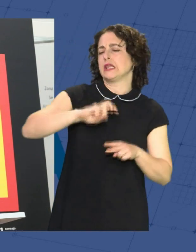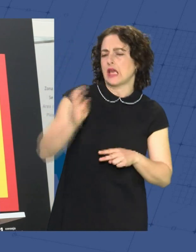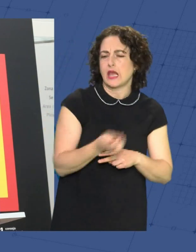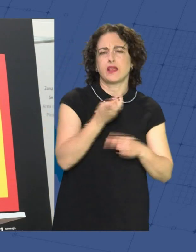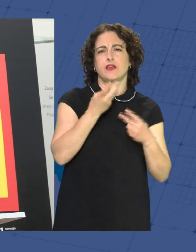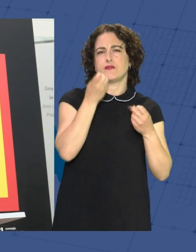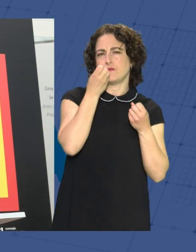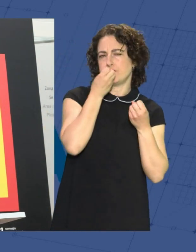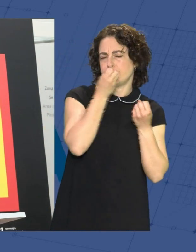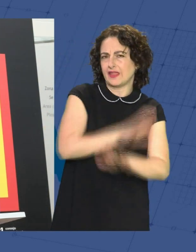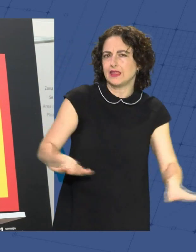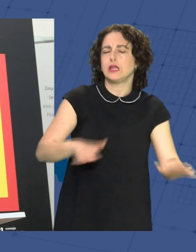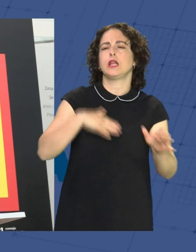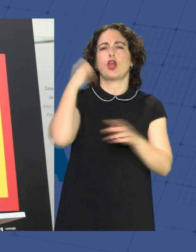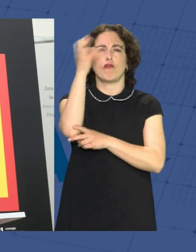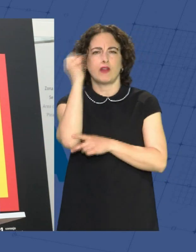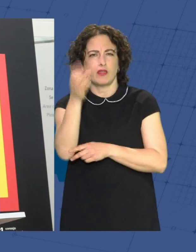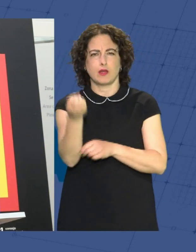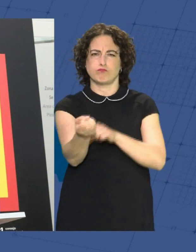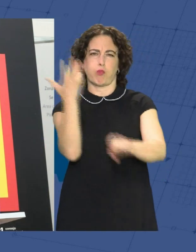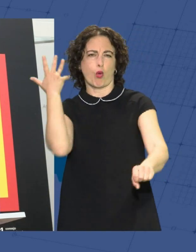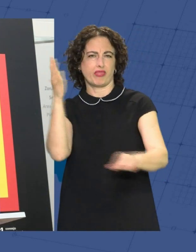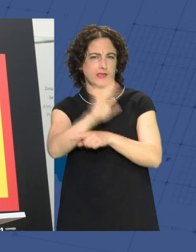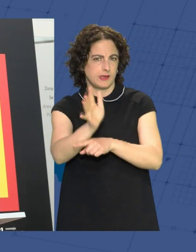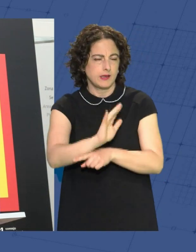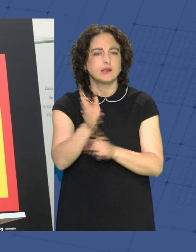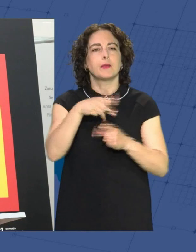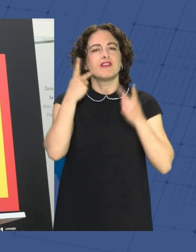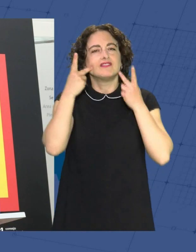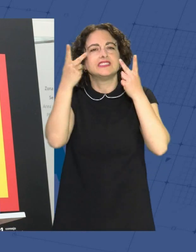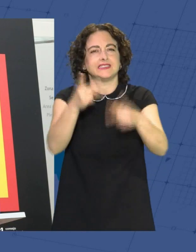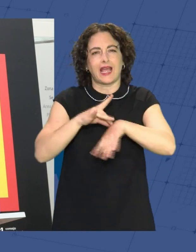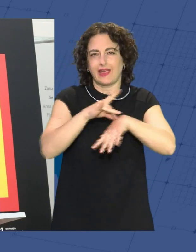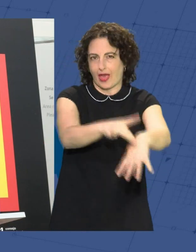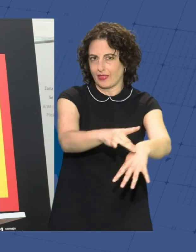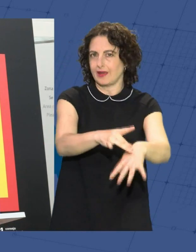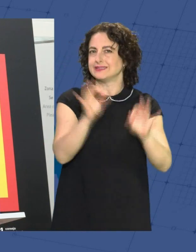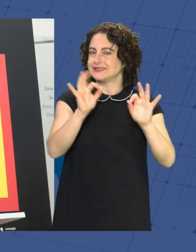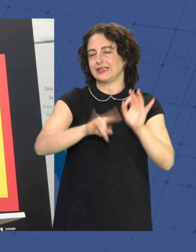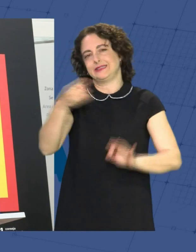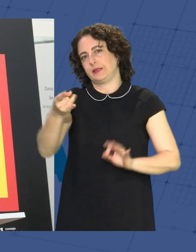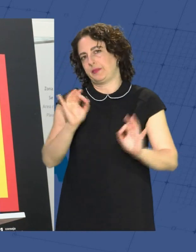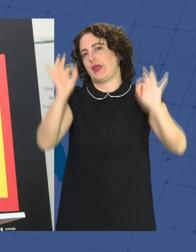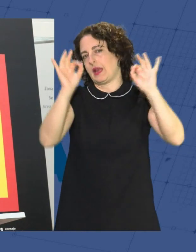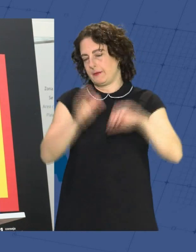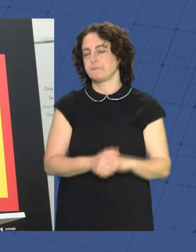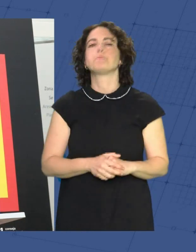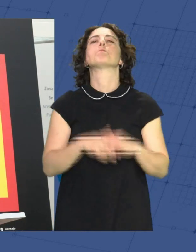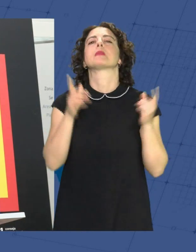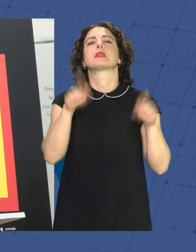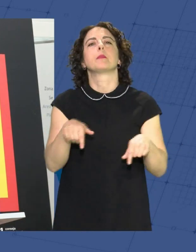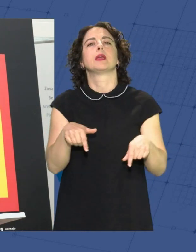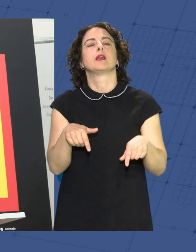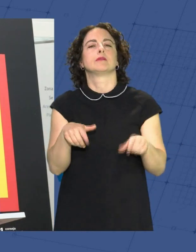conferencias, proyecciones cinematográficas, así como visitas guiadas de carácter extraordinario. También, y por si